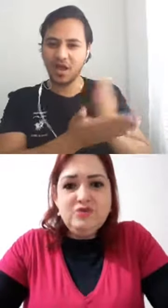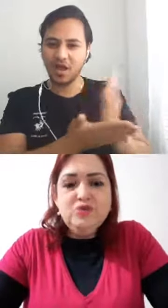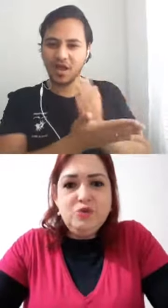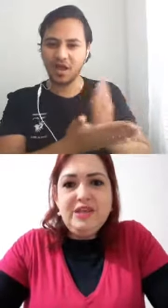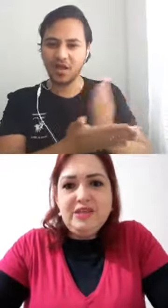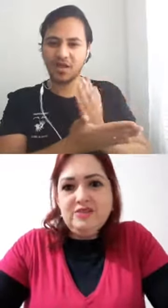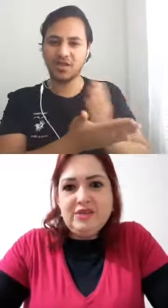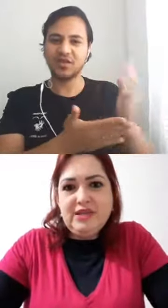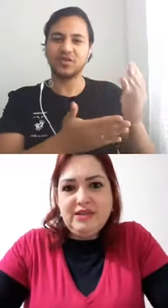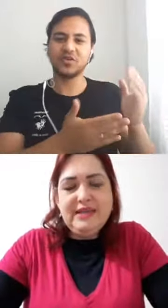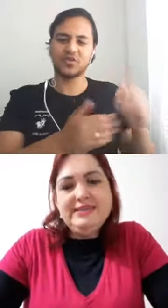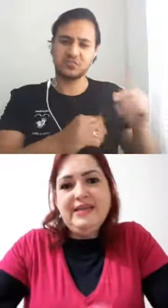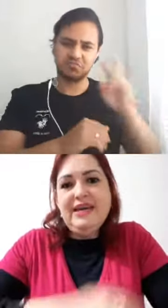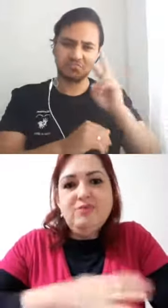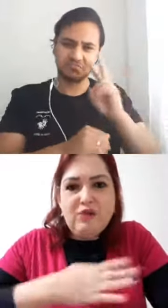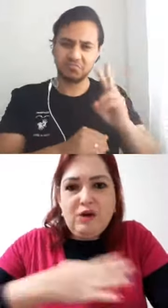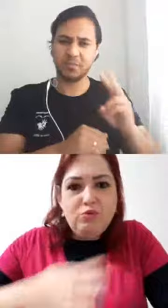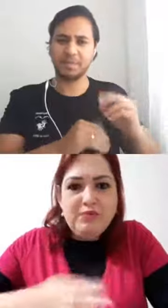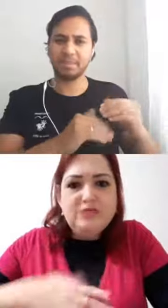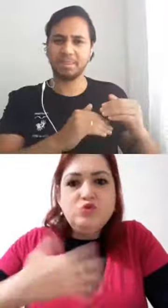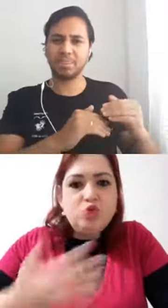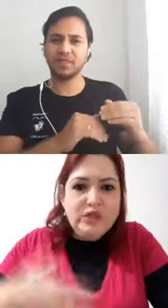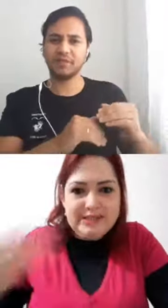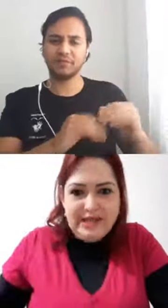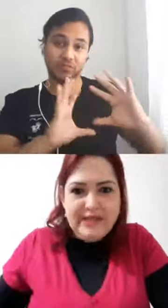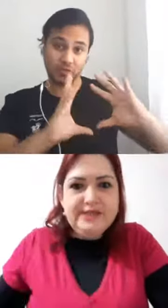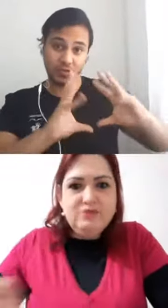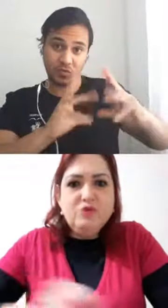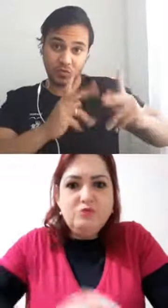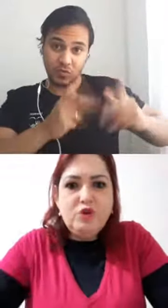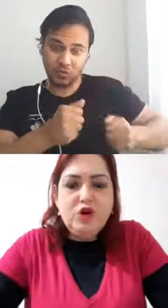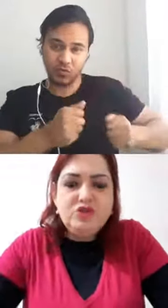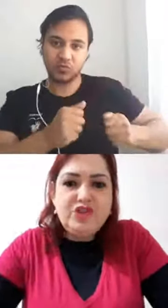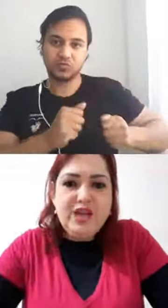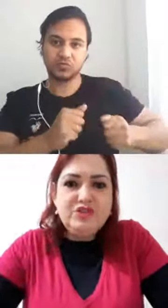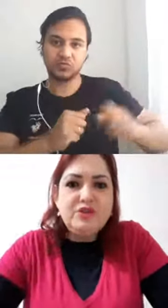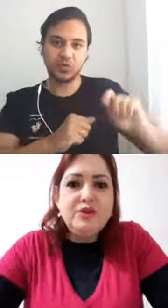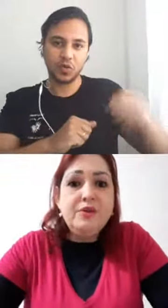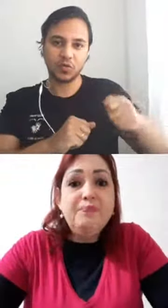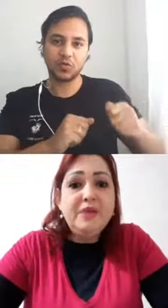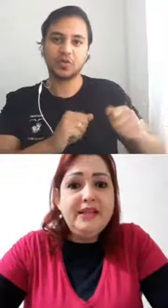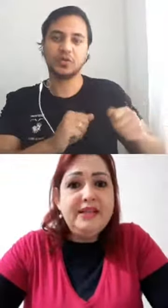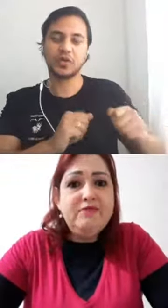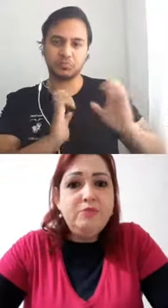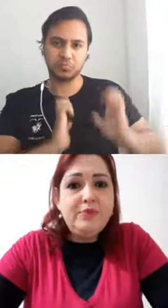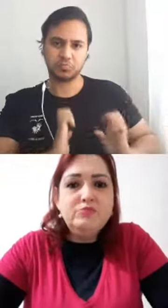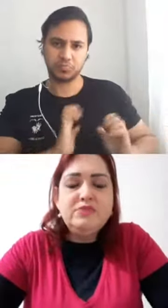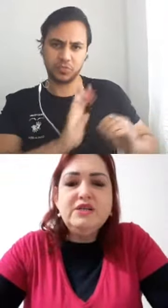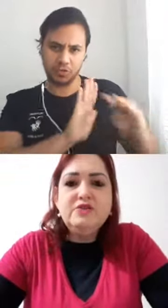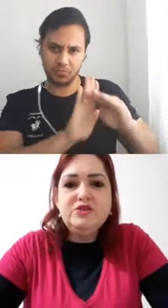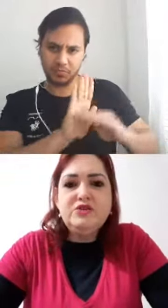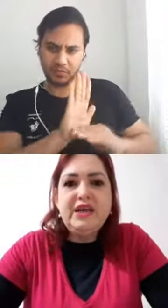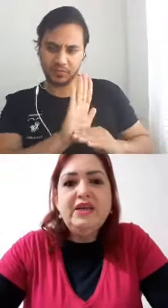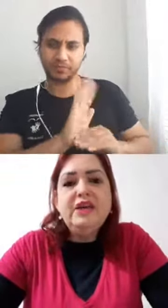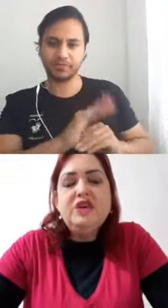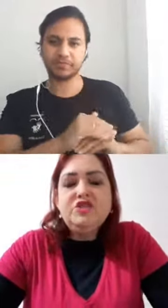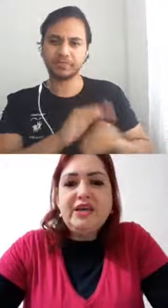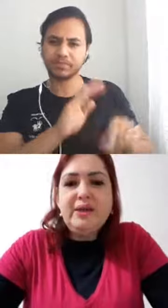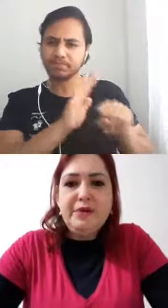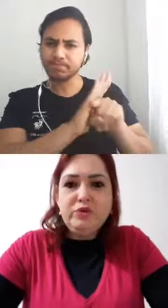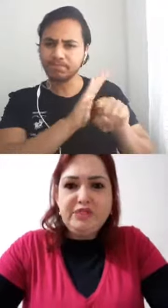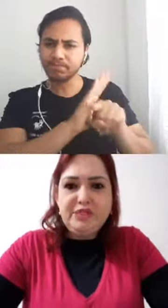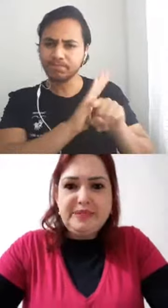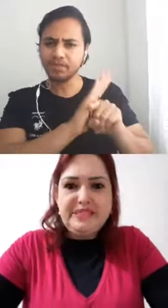eram sobre isso, né? Quer dizer, eram algumas não, todas elas eram sobre o código de ética. E daí estavam perguntando isso daí. Só